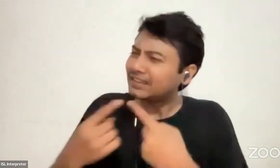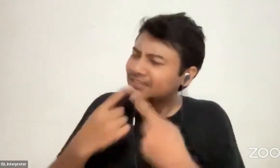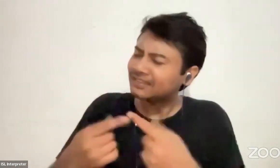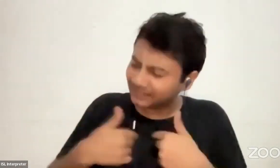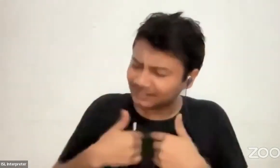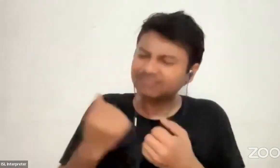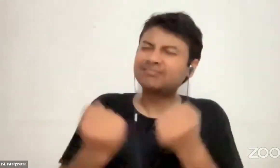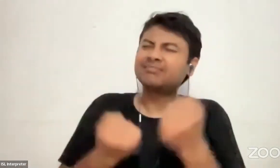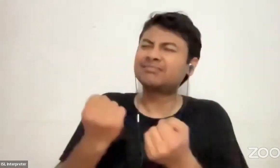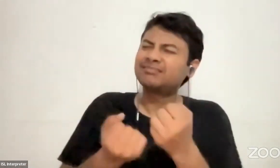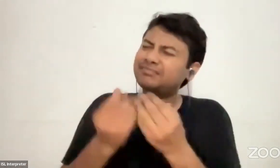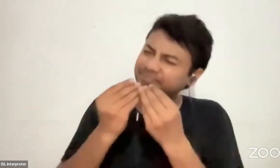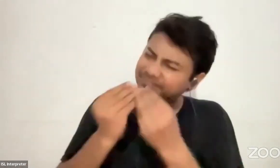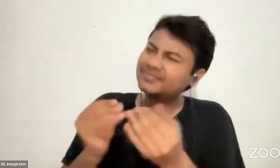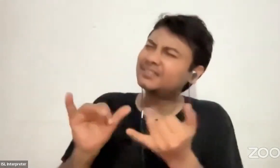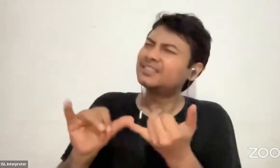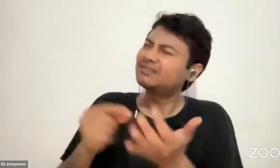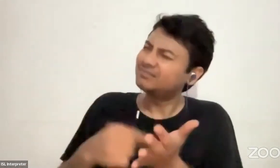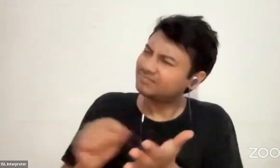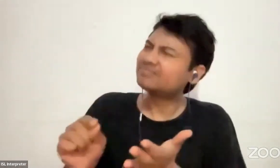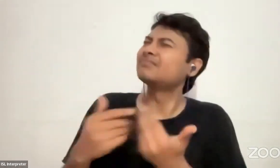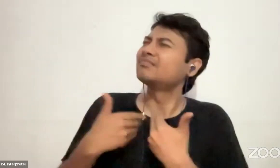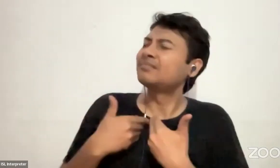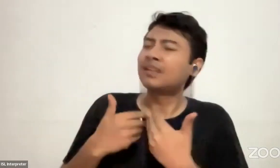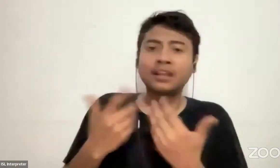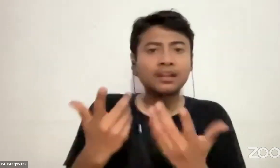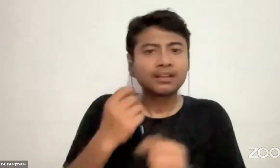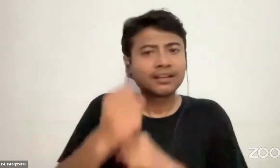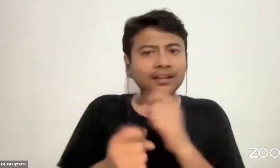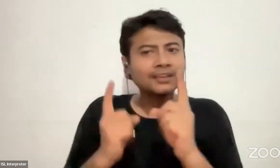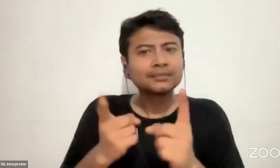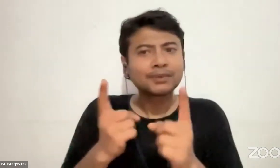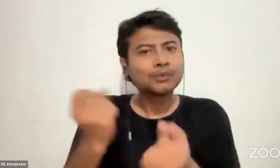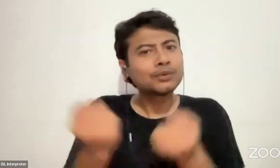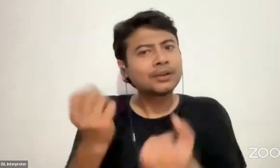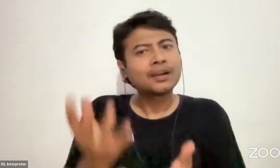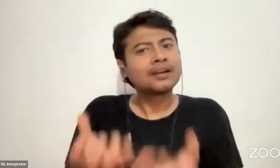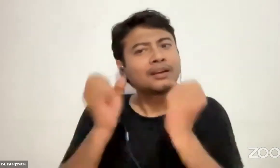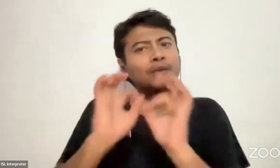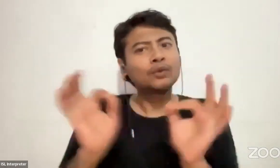दो, तो लेकिन गणेश प्रभु को गाड़ी नहीं मिल रही।